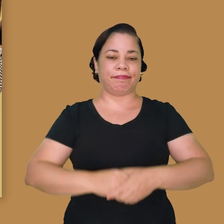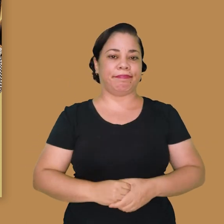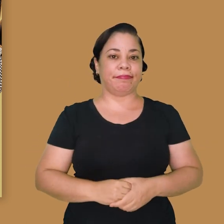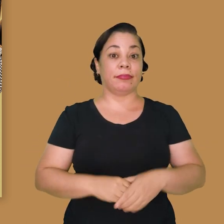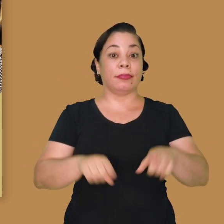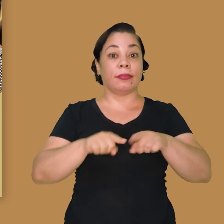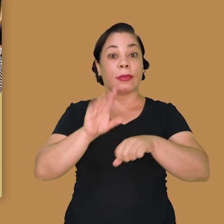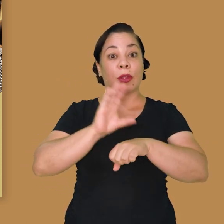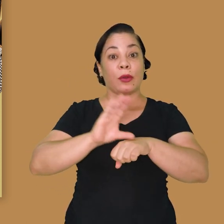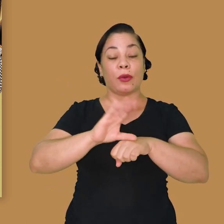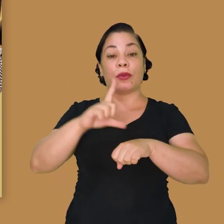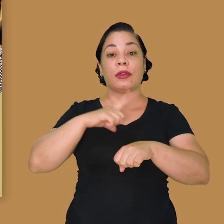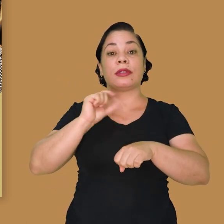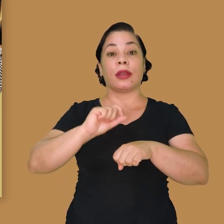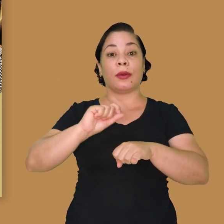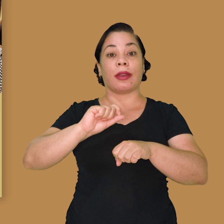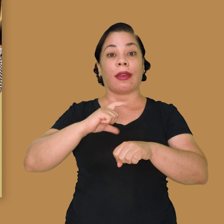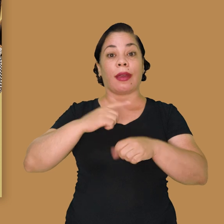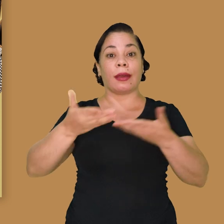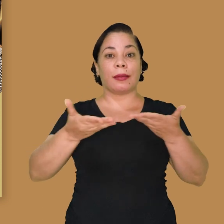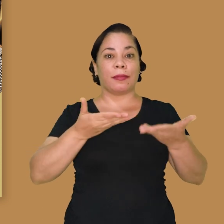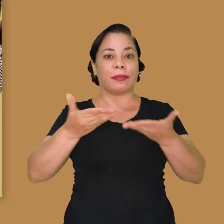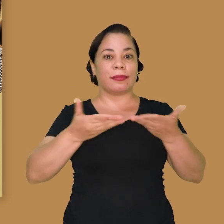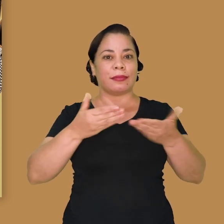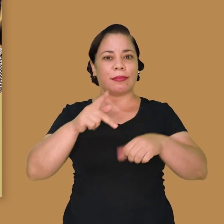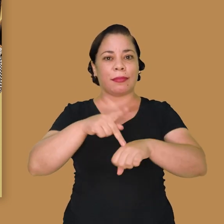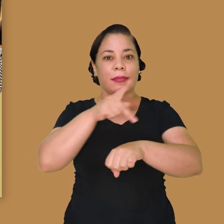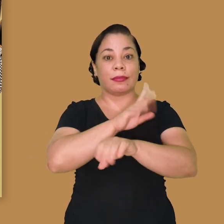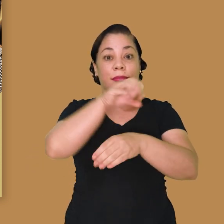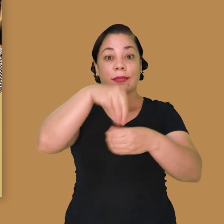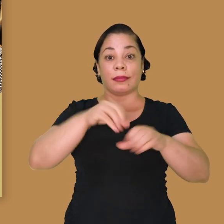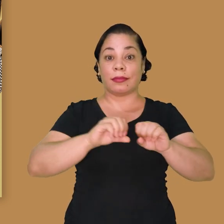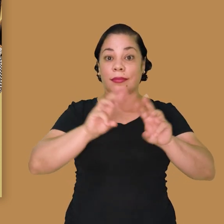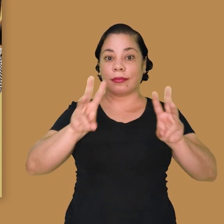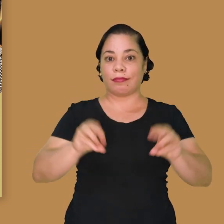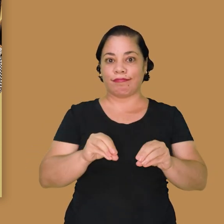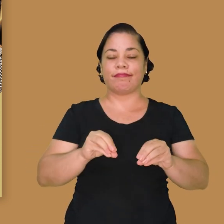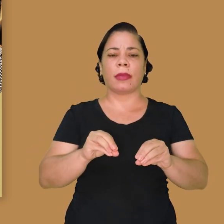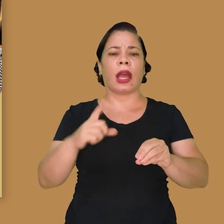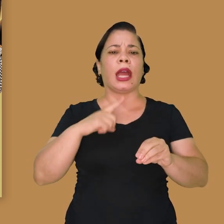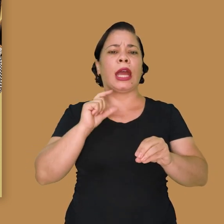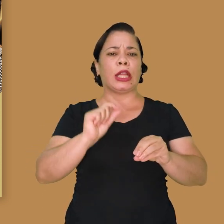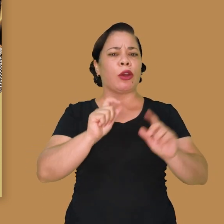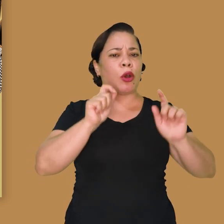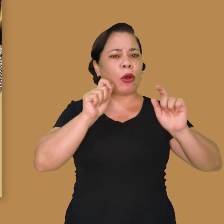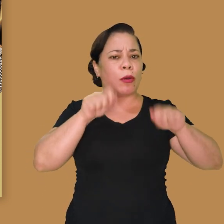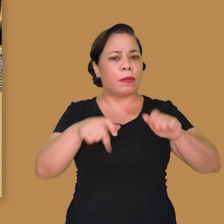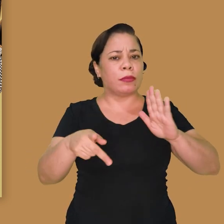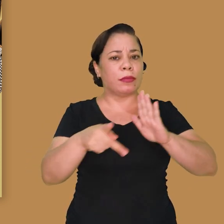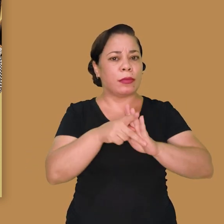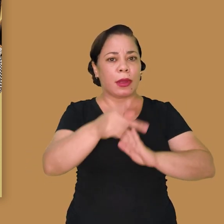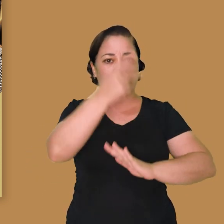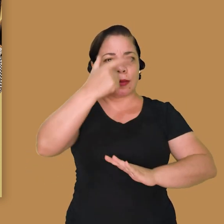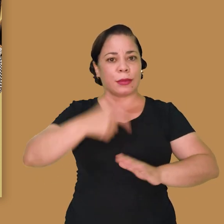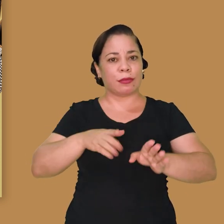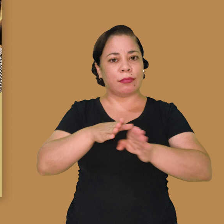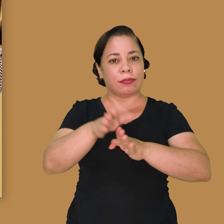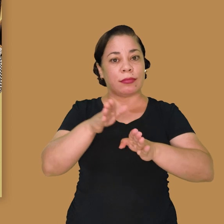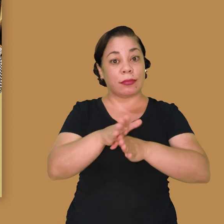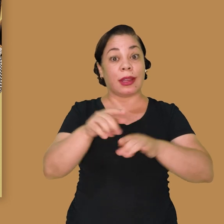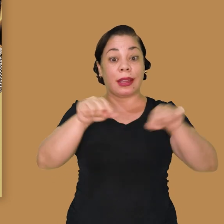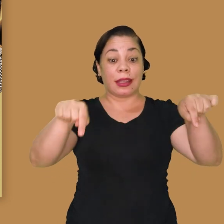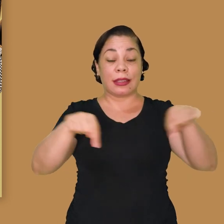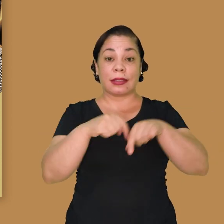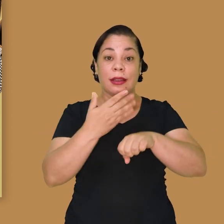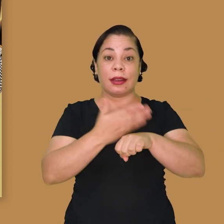temos também o curso mediação pedagógica no Moodle que é um curso voltado para as competências do mediador e com sala de